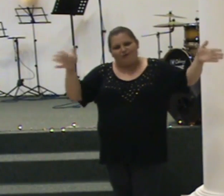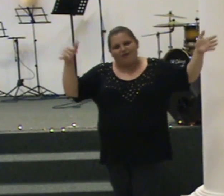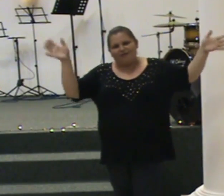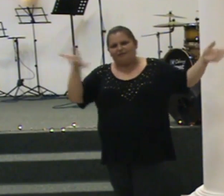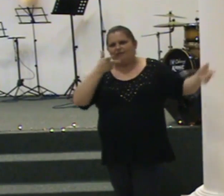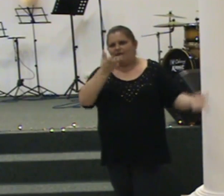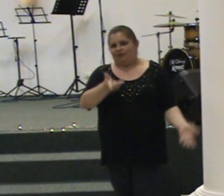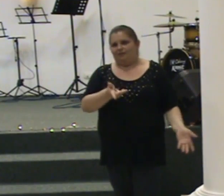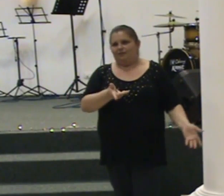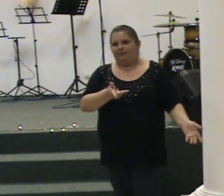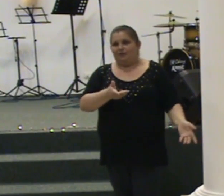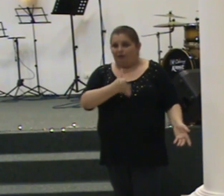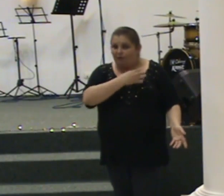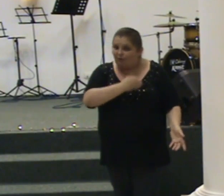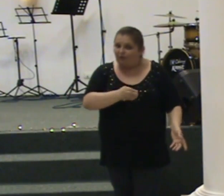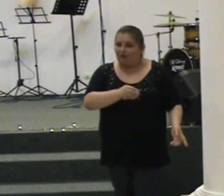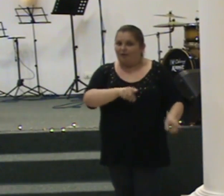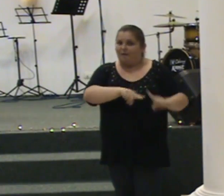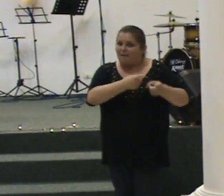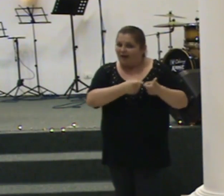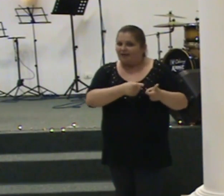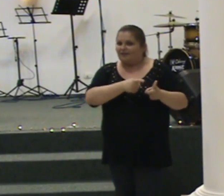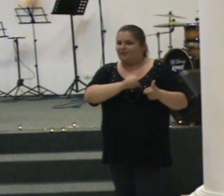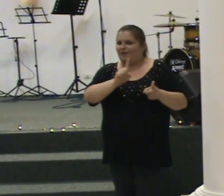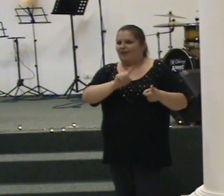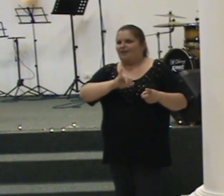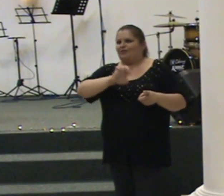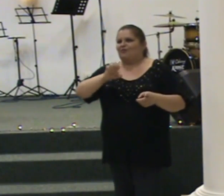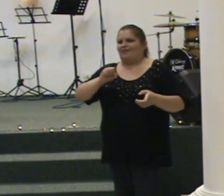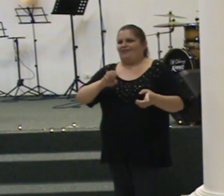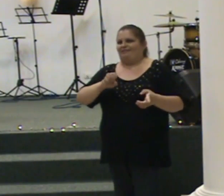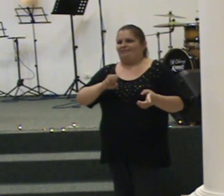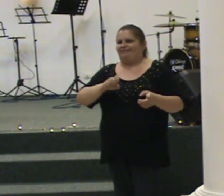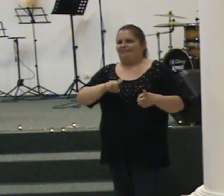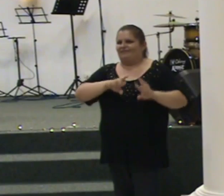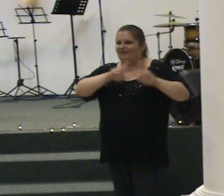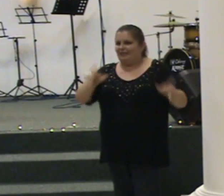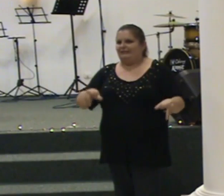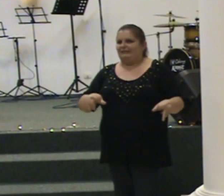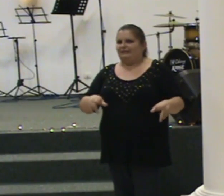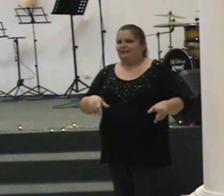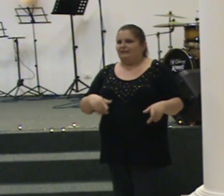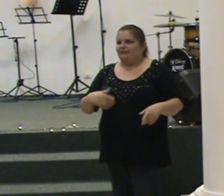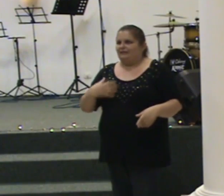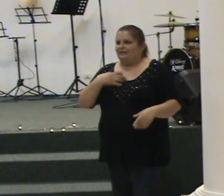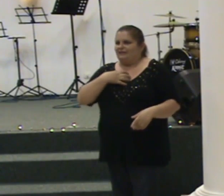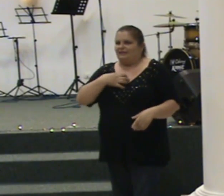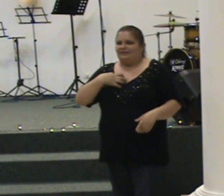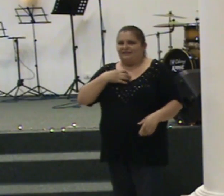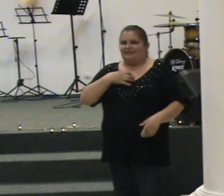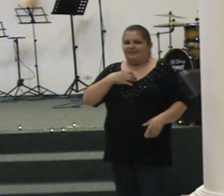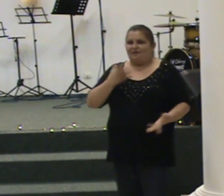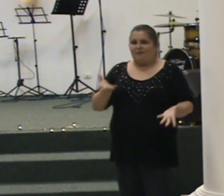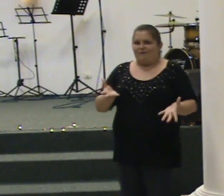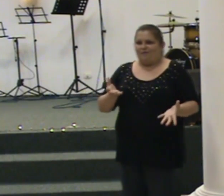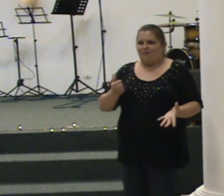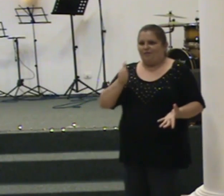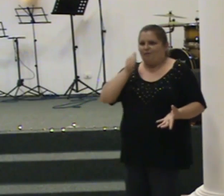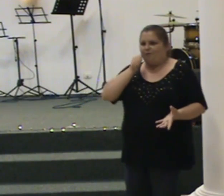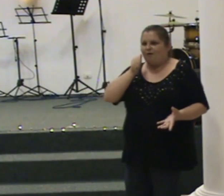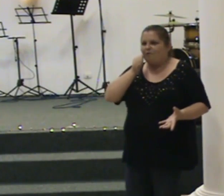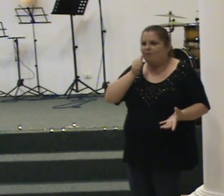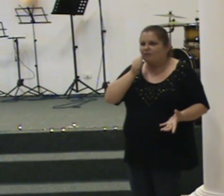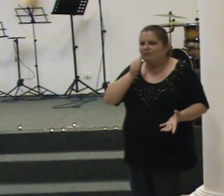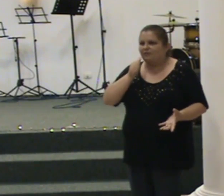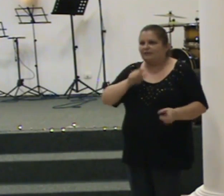ela que ela vai ter um filho, mas não é do seu marido. Como é que fica uma moça grávida que